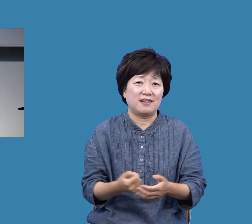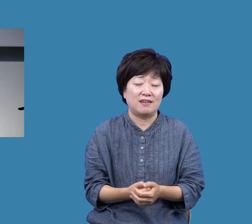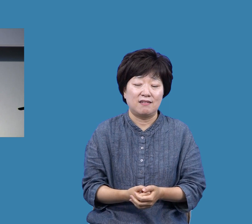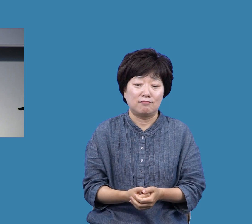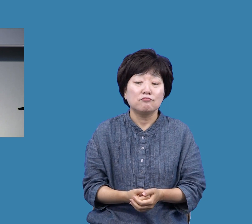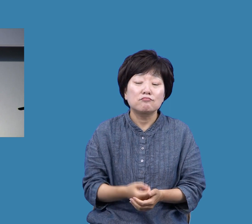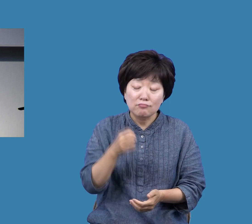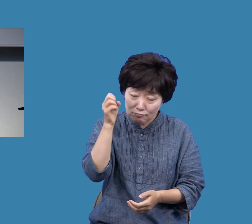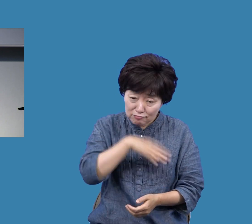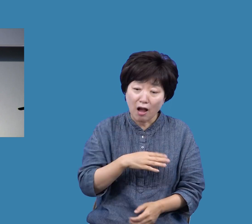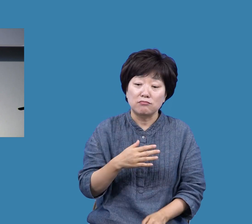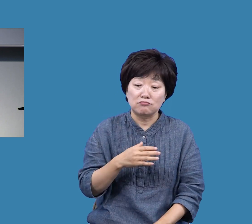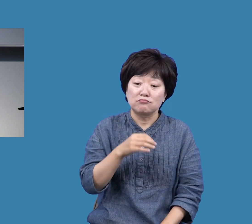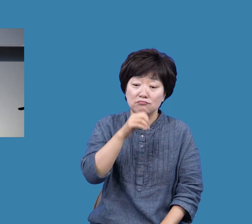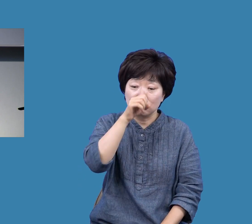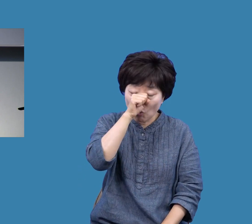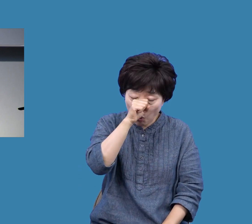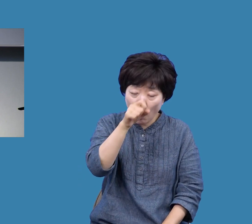좋아서 사줬구나.